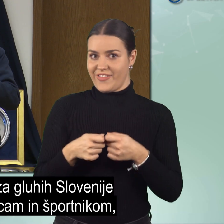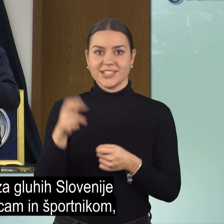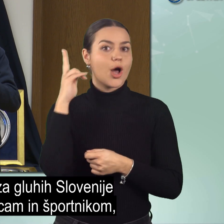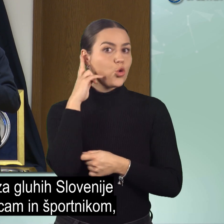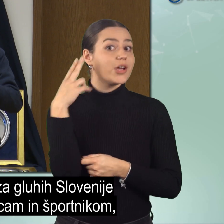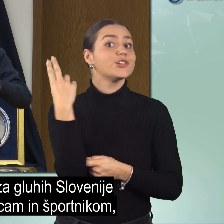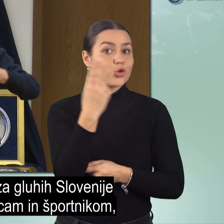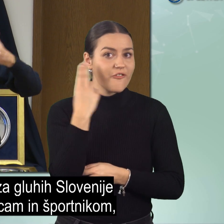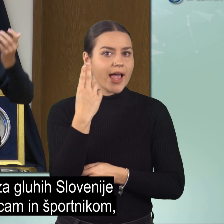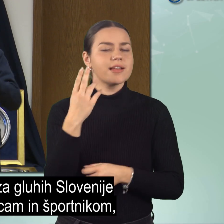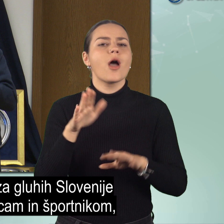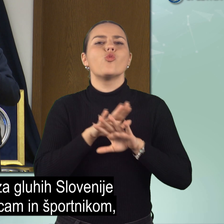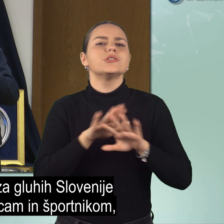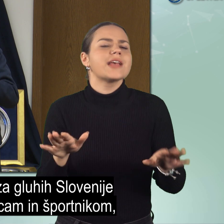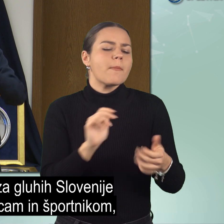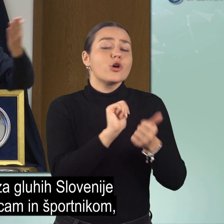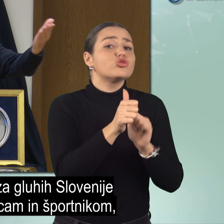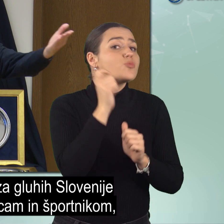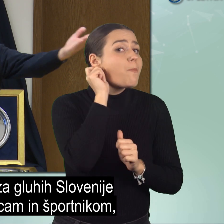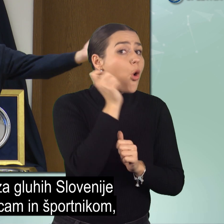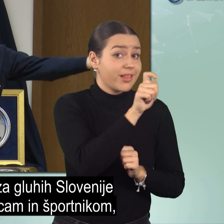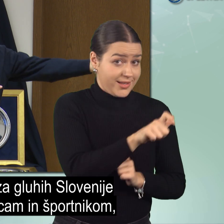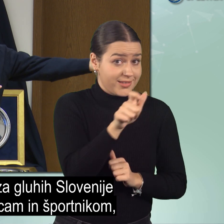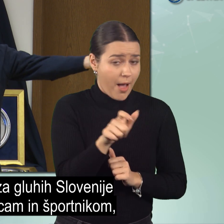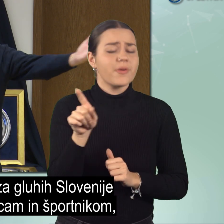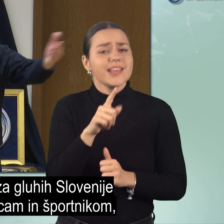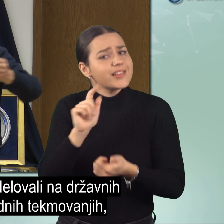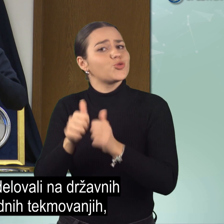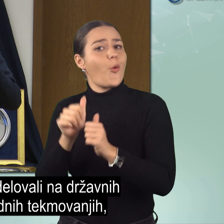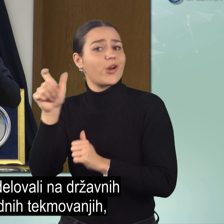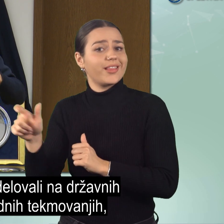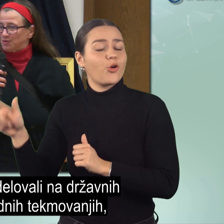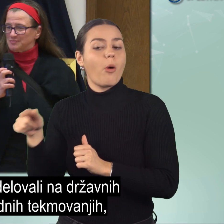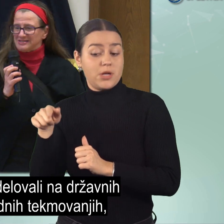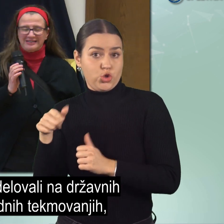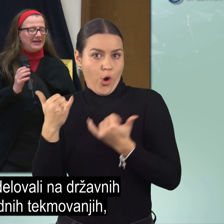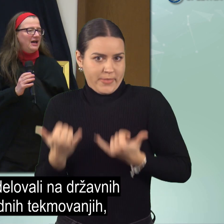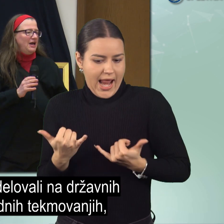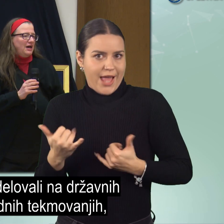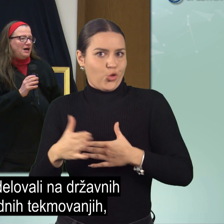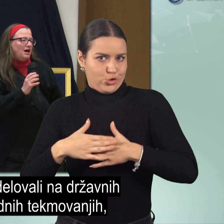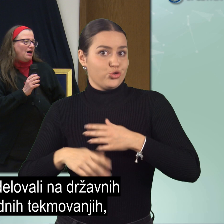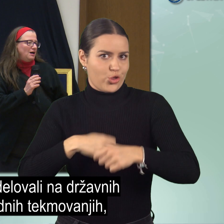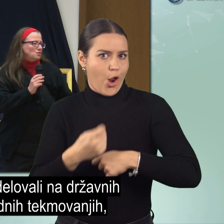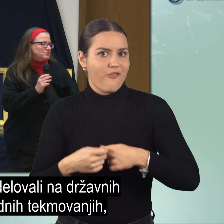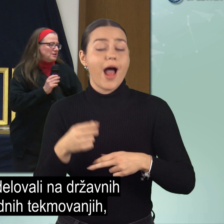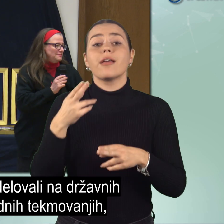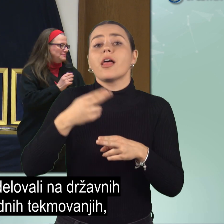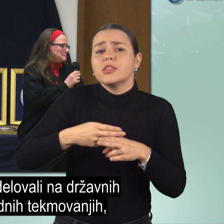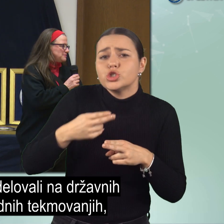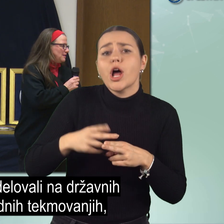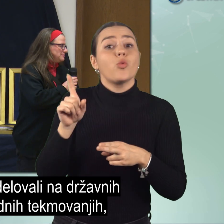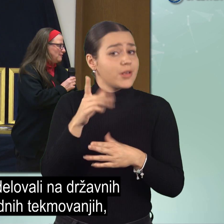Športna zveza gluhih Slovenije vsem športnicam in športnikom, ki so letos sodelovali na državnih in